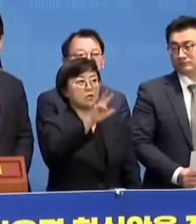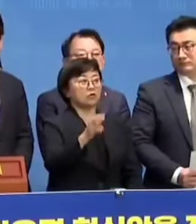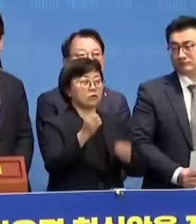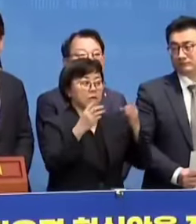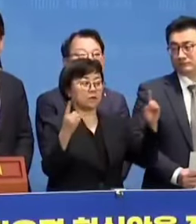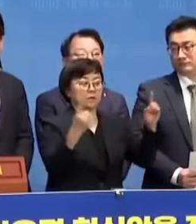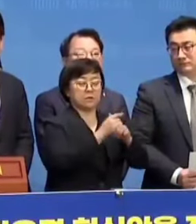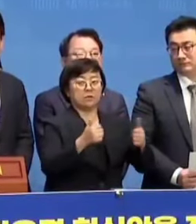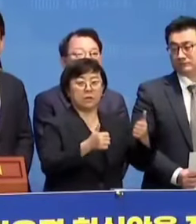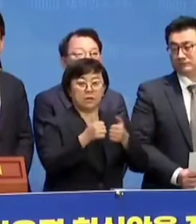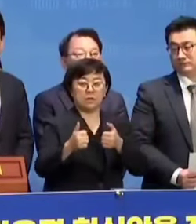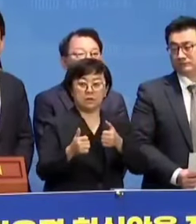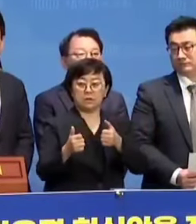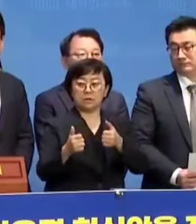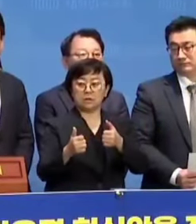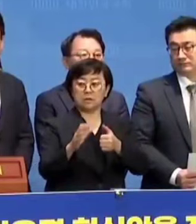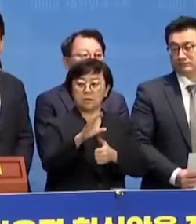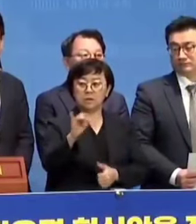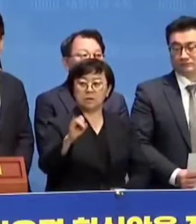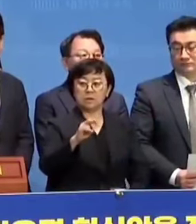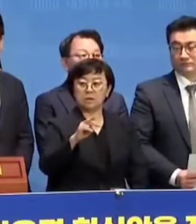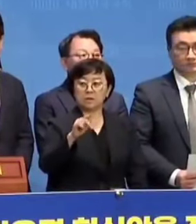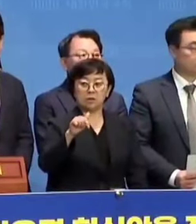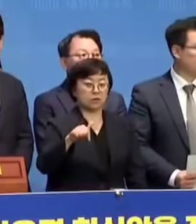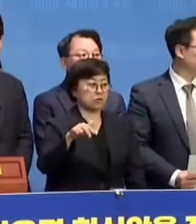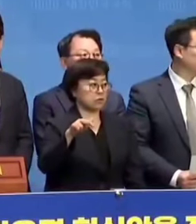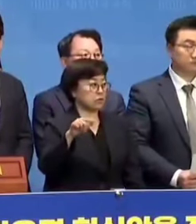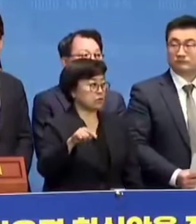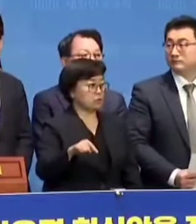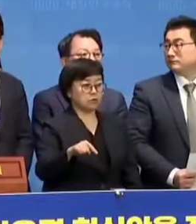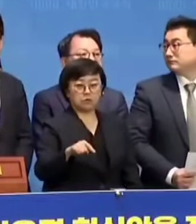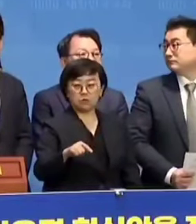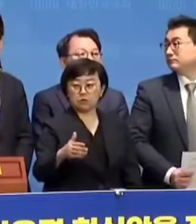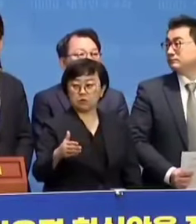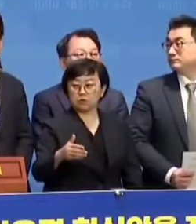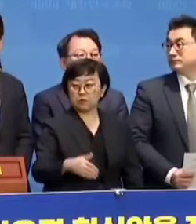전국혁신회의의 상임위원이신 이석주 상임위원님 오셨습니다.